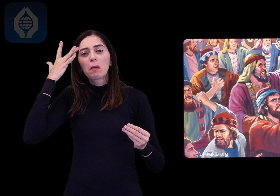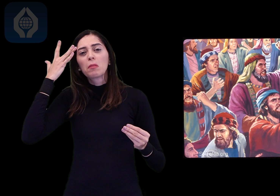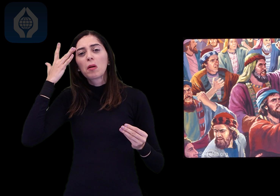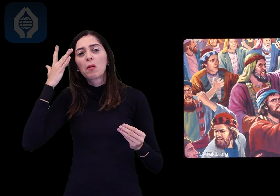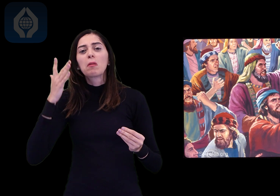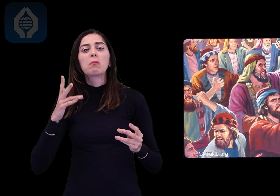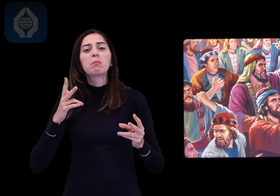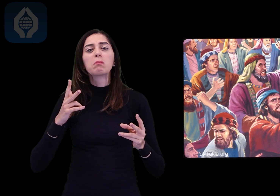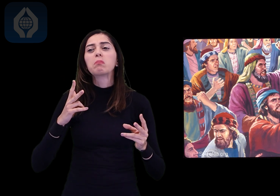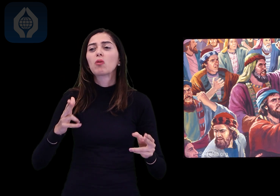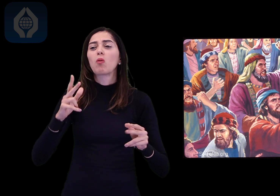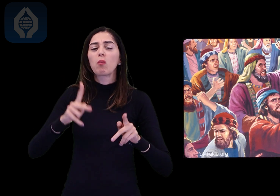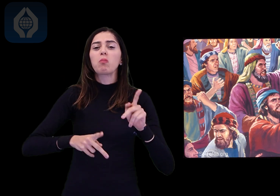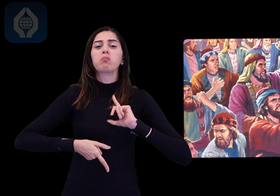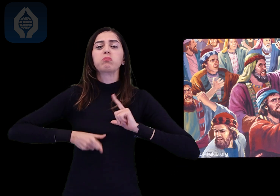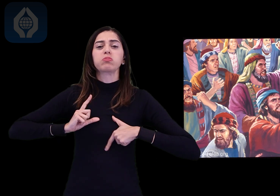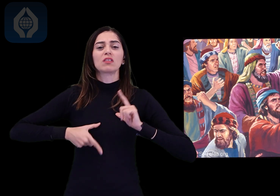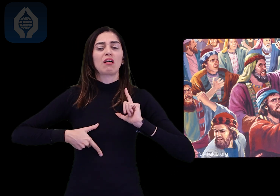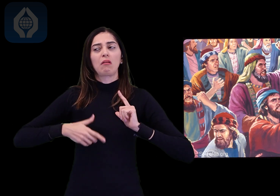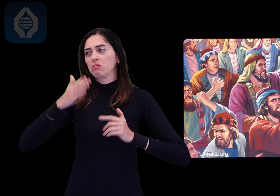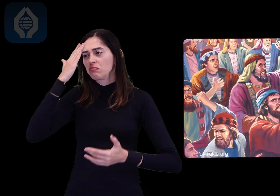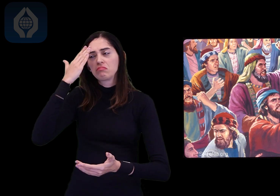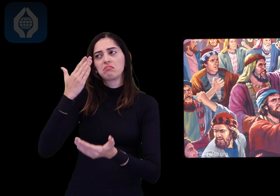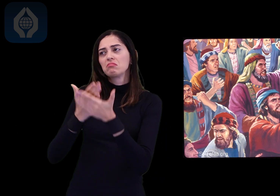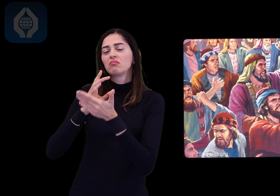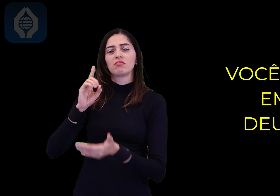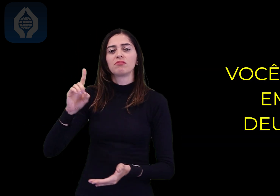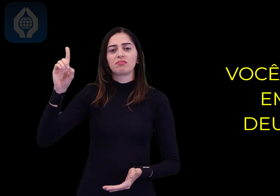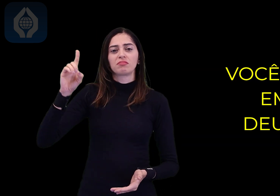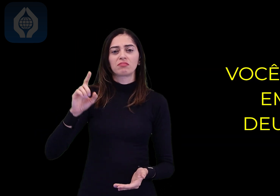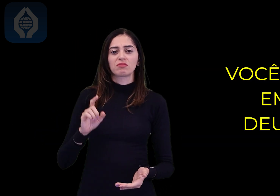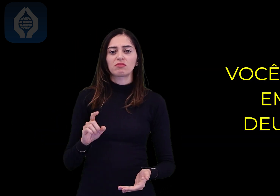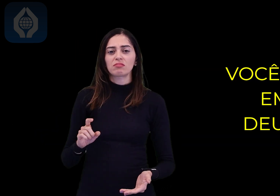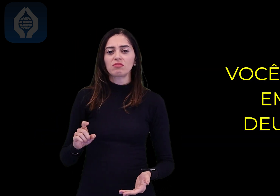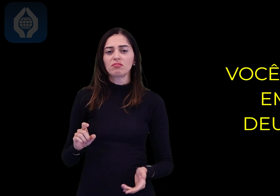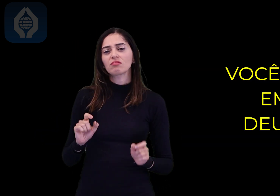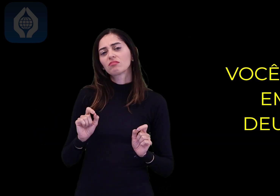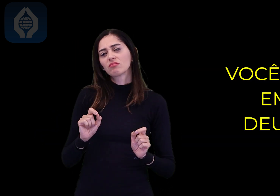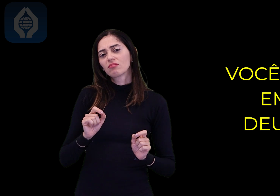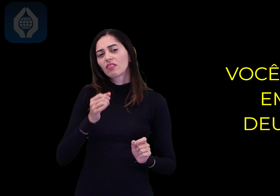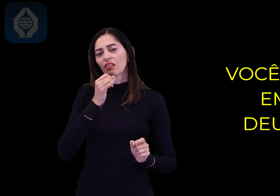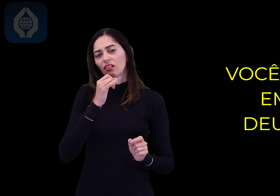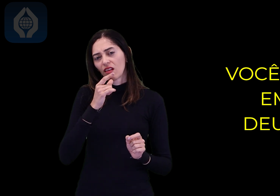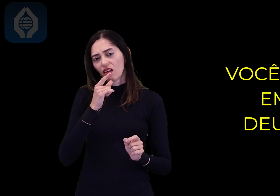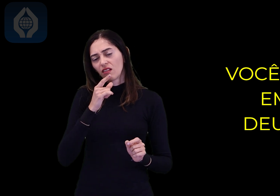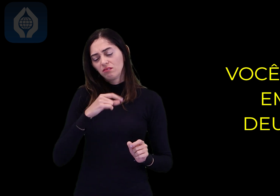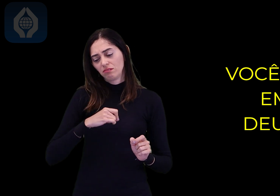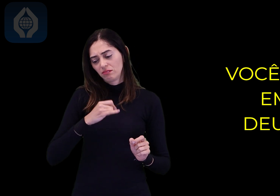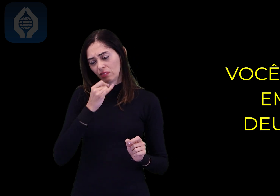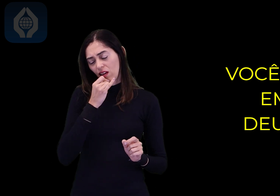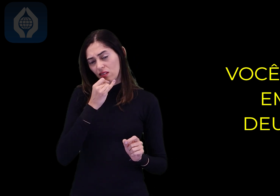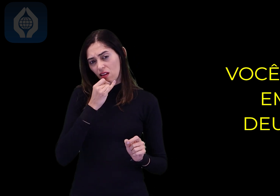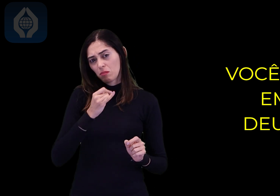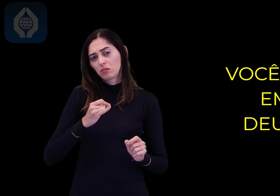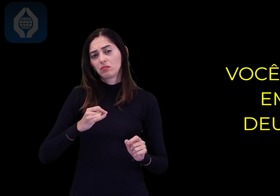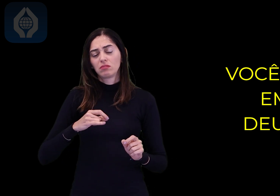israelitas. Não crê em Deus. Considere. Algumas pessoas dizem que não creem em Deus por causa de alguma tragédia